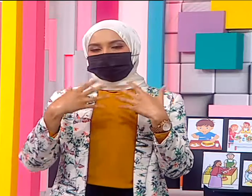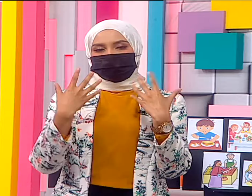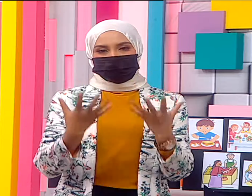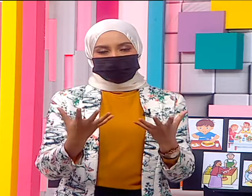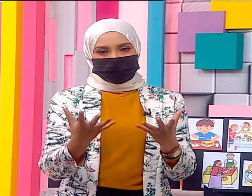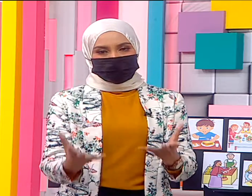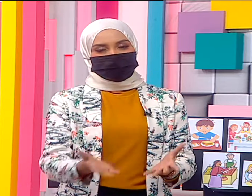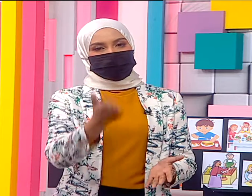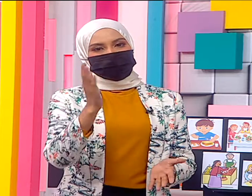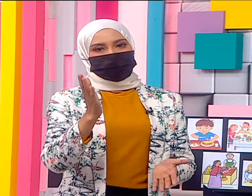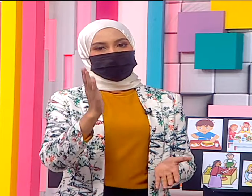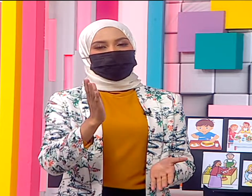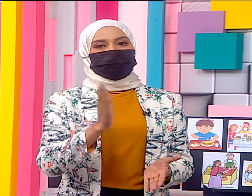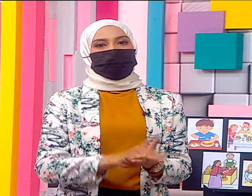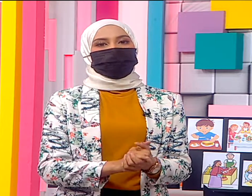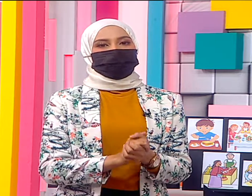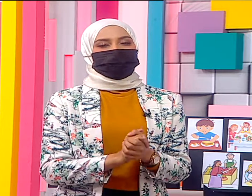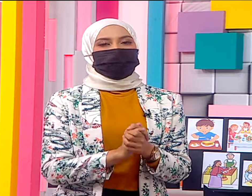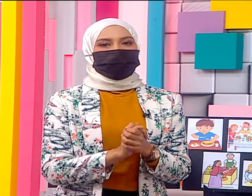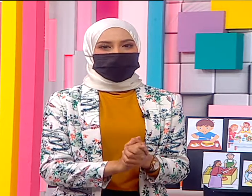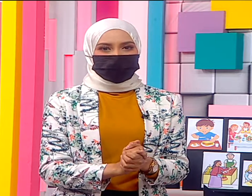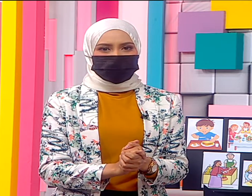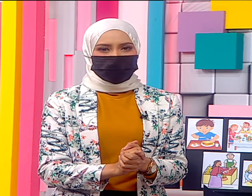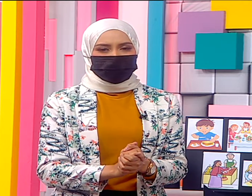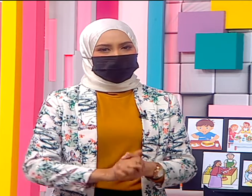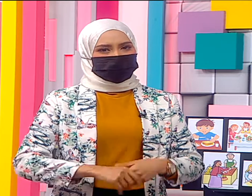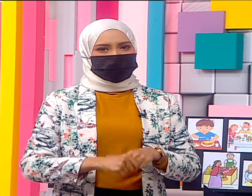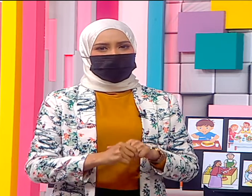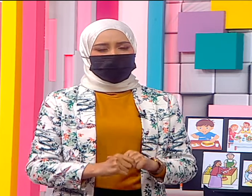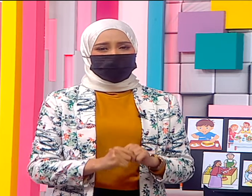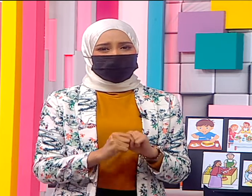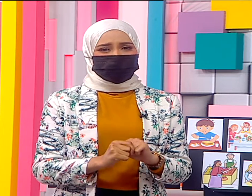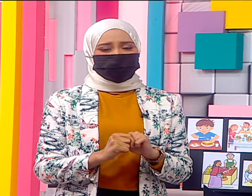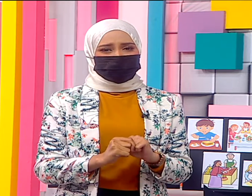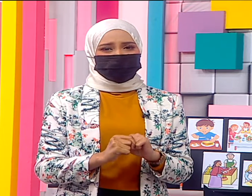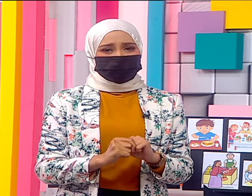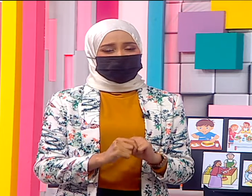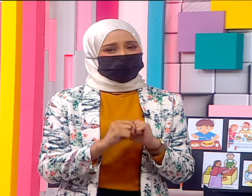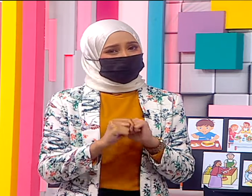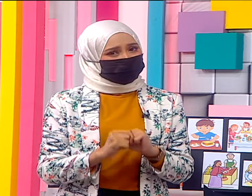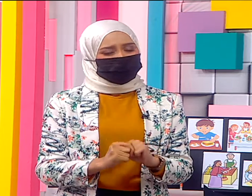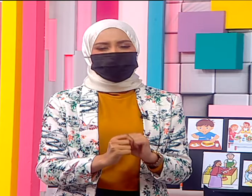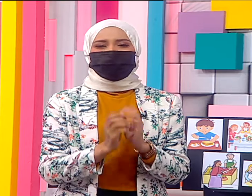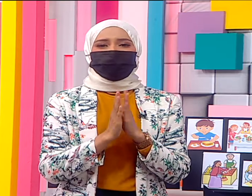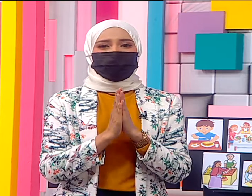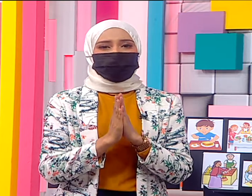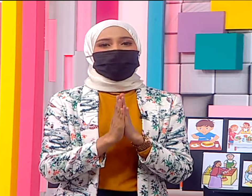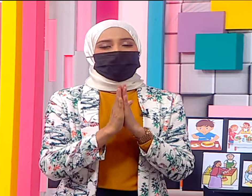sedikit sangat ringkas pada anda yang berada di rumah untuk keka patuh kepada shopee masuk itu tahu Ki semakin lama semakin meningkat jadi tolong